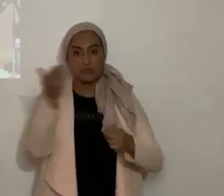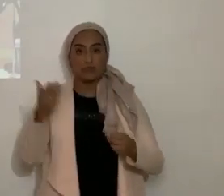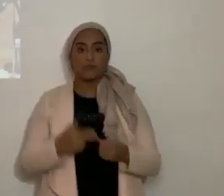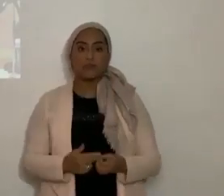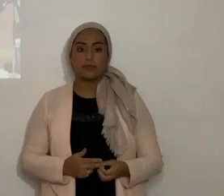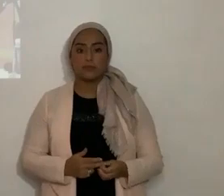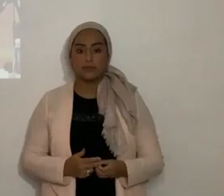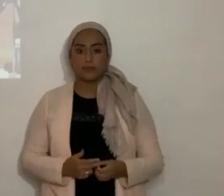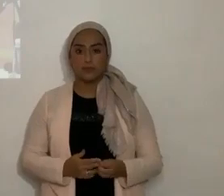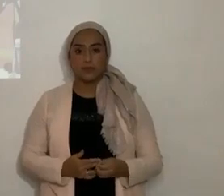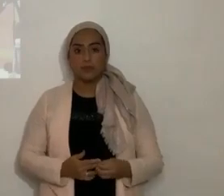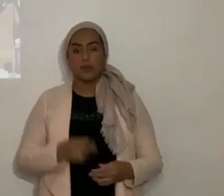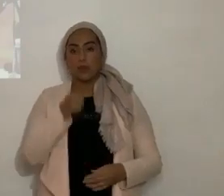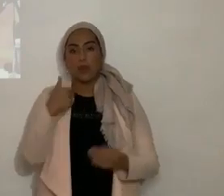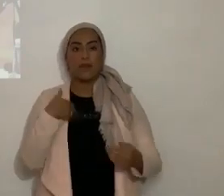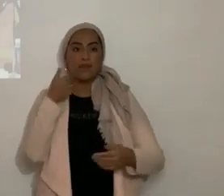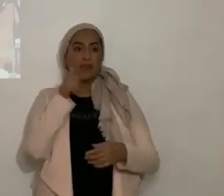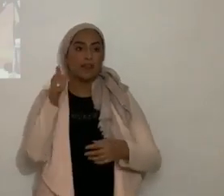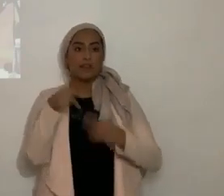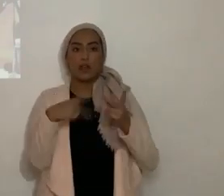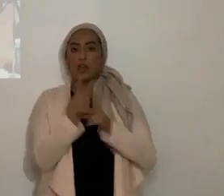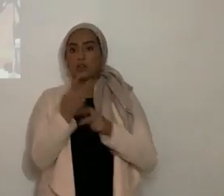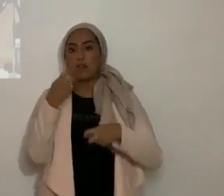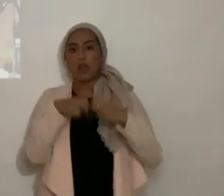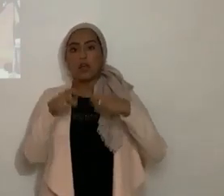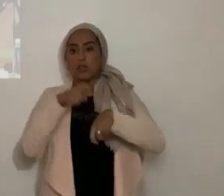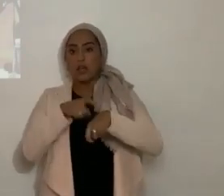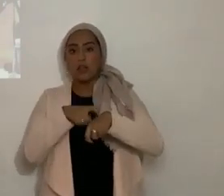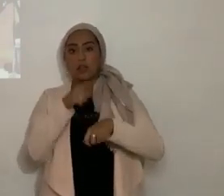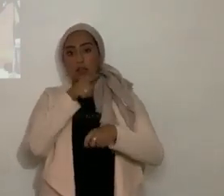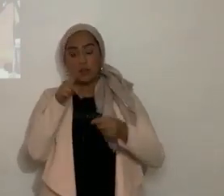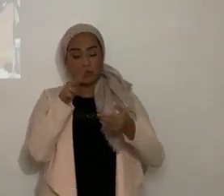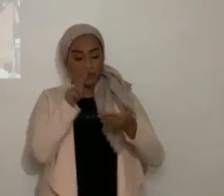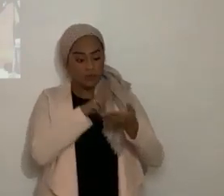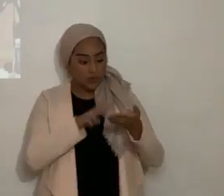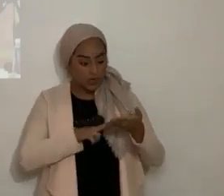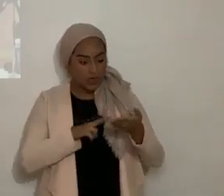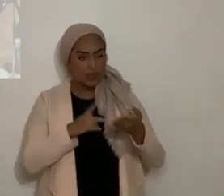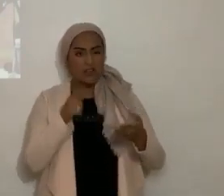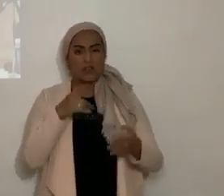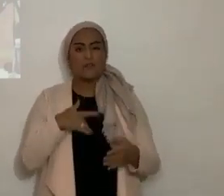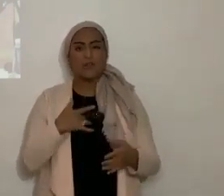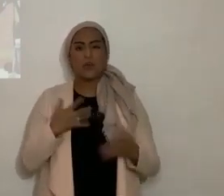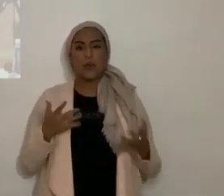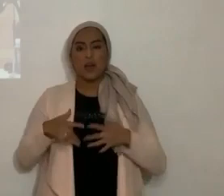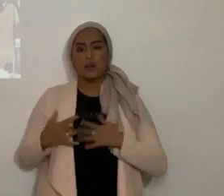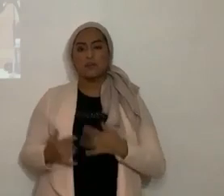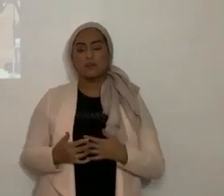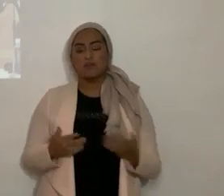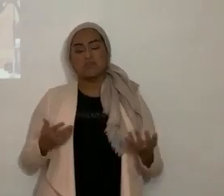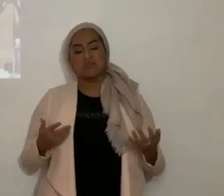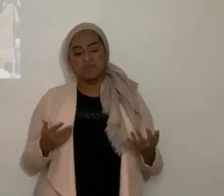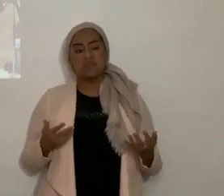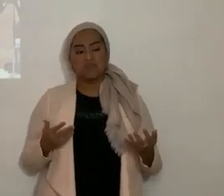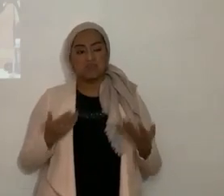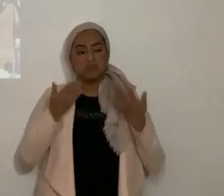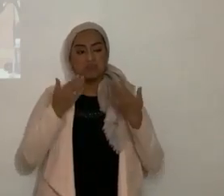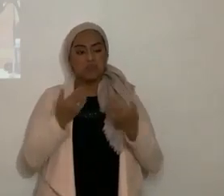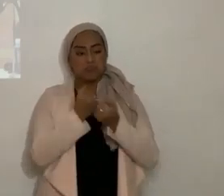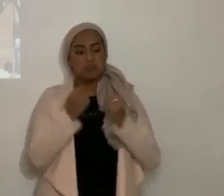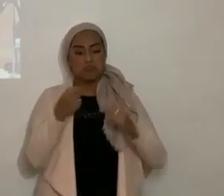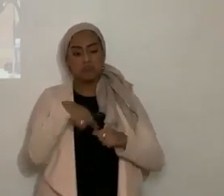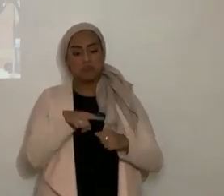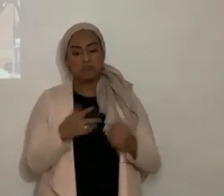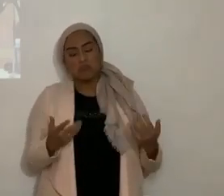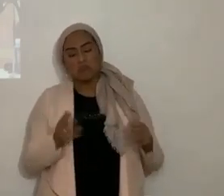ajot, que estás pasando una tribulación, ¿lo lees y cómo reaccionas? Ah, bueno, los liberó. No,